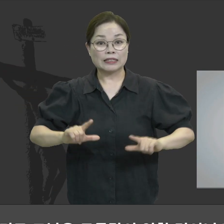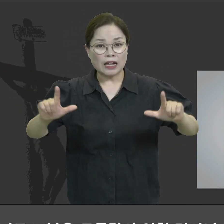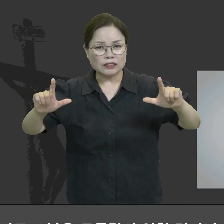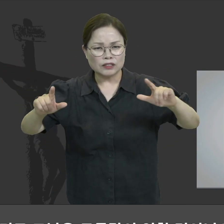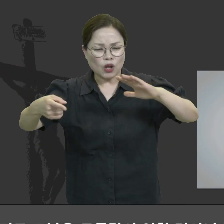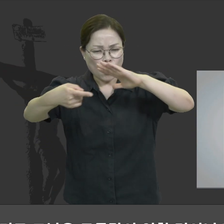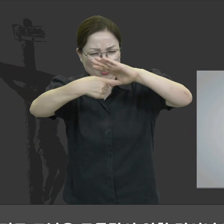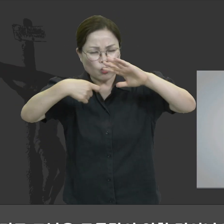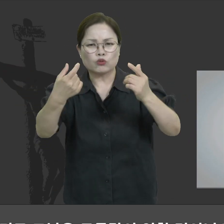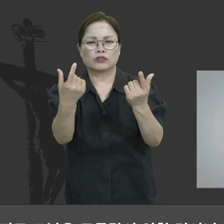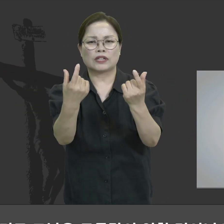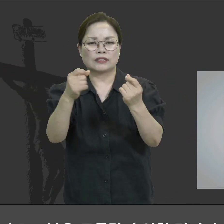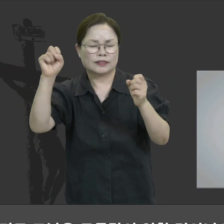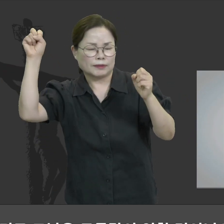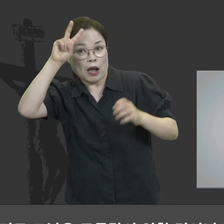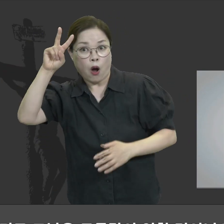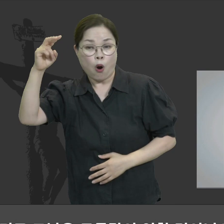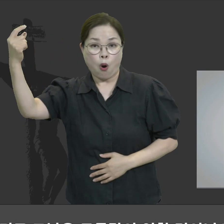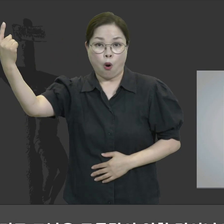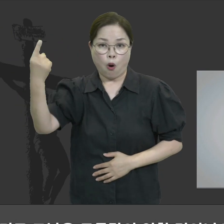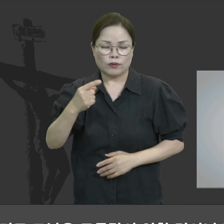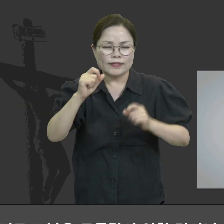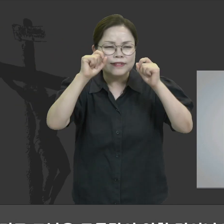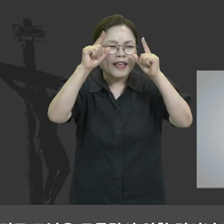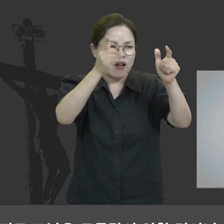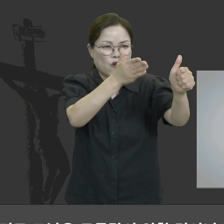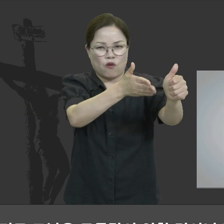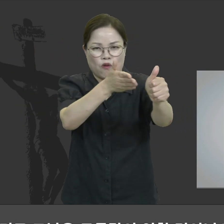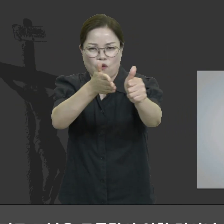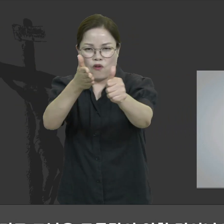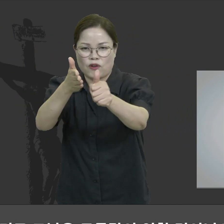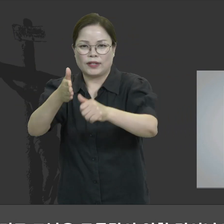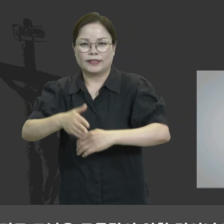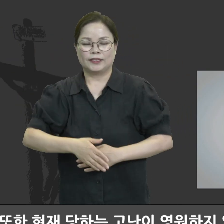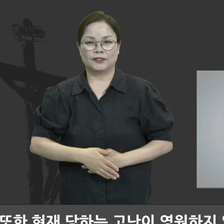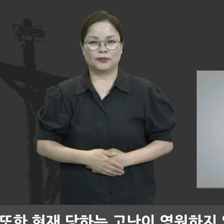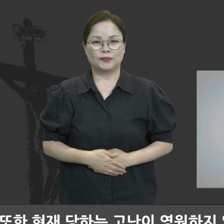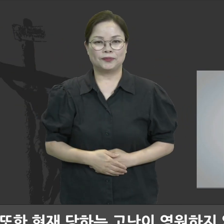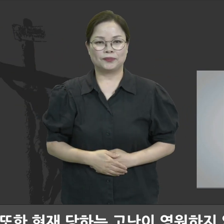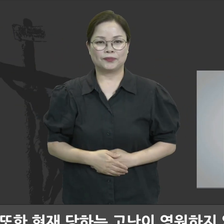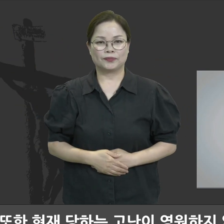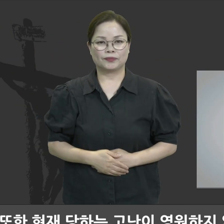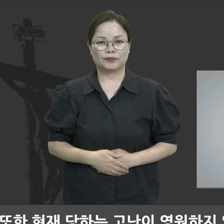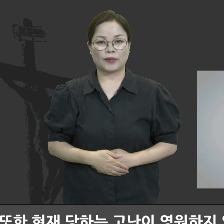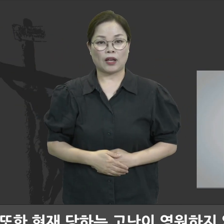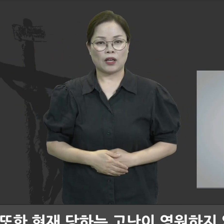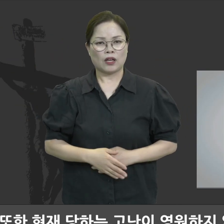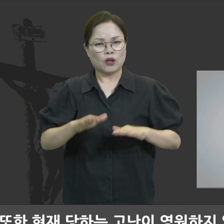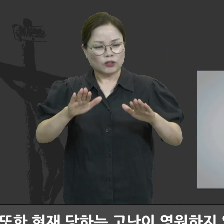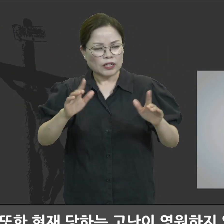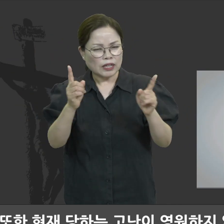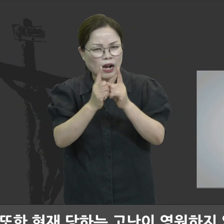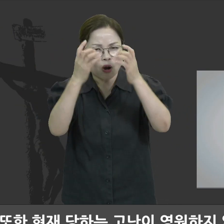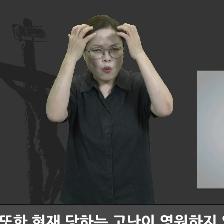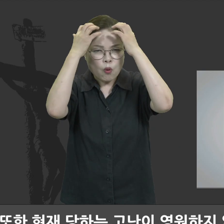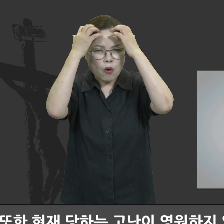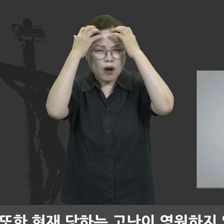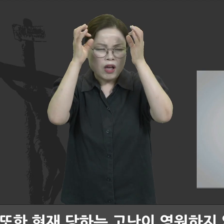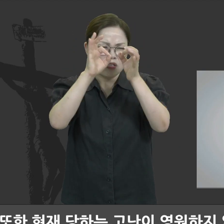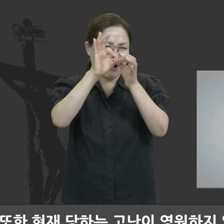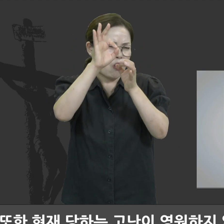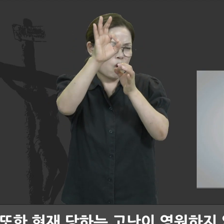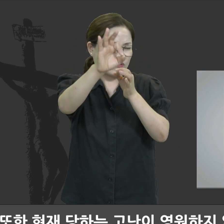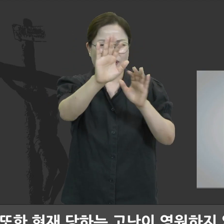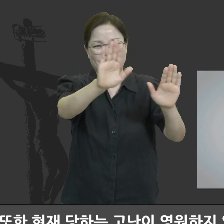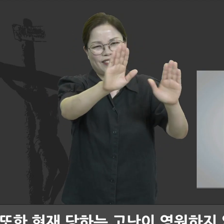그날은 도둑같이 임할 것이니 깨어 있으라고 권면합니다. 그는 또한 현재 당하는 고난이